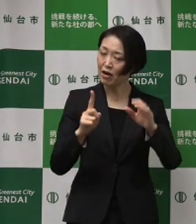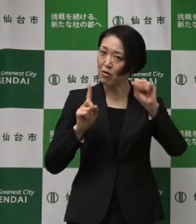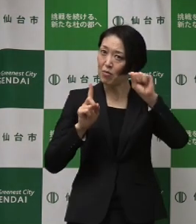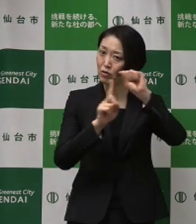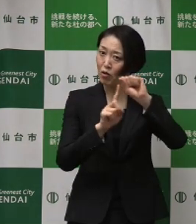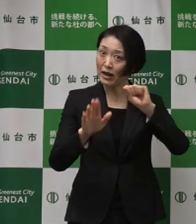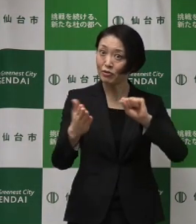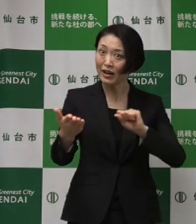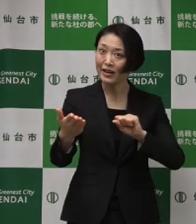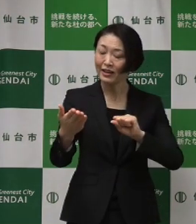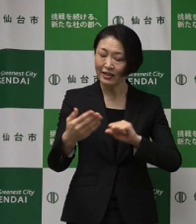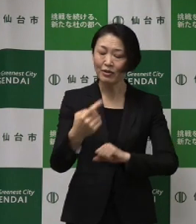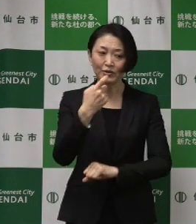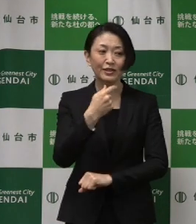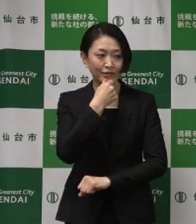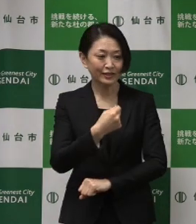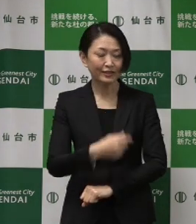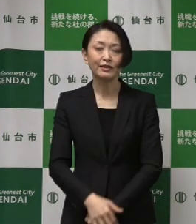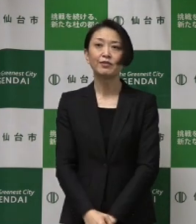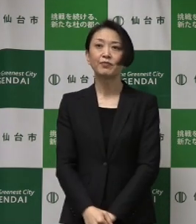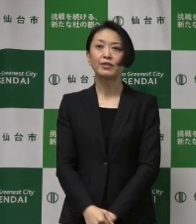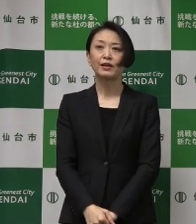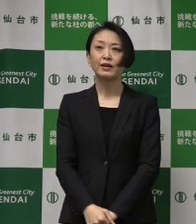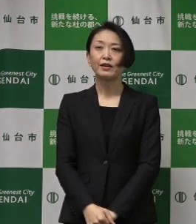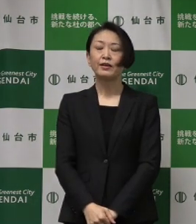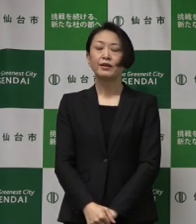を想定あれば教えてください。 これは